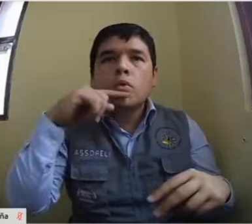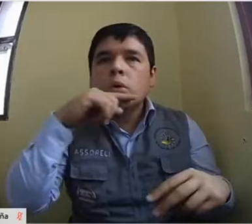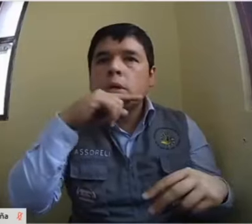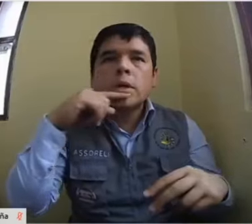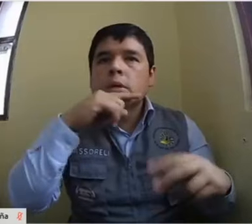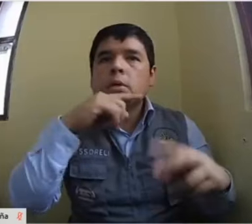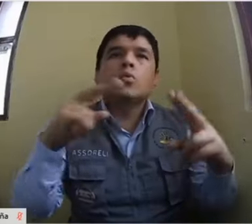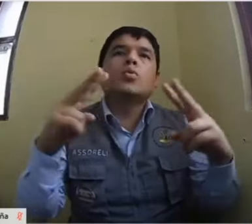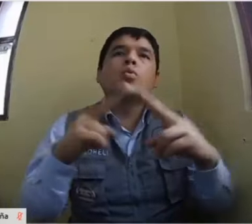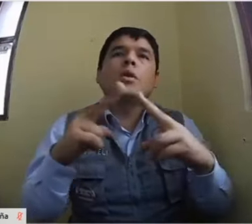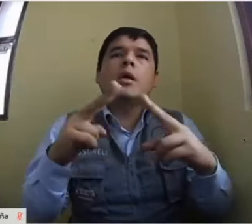Cuñada, mujer